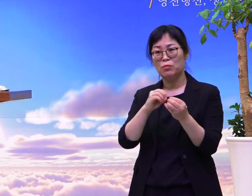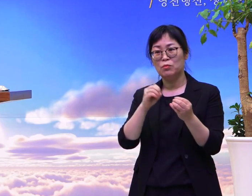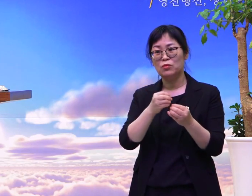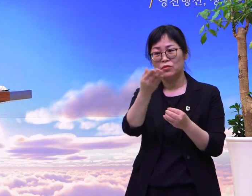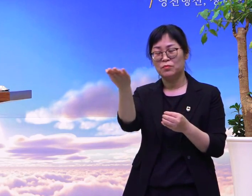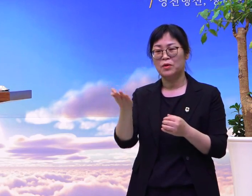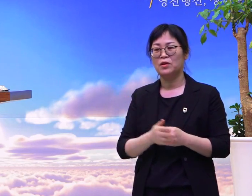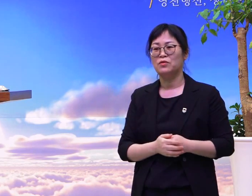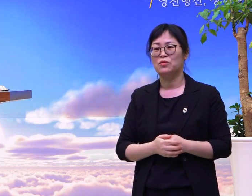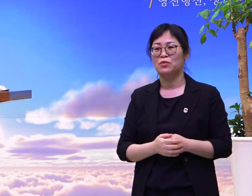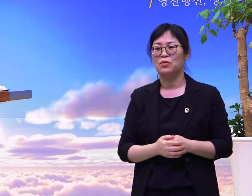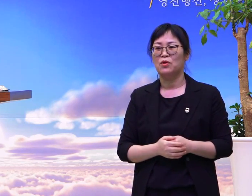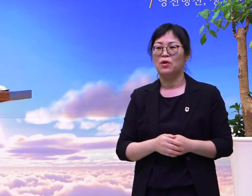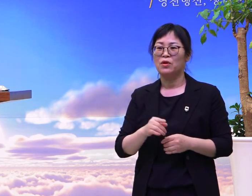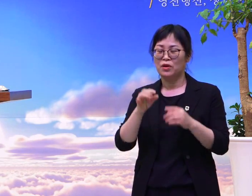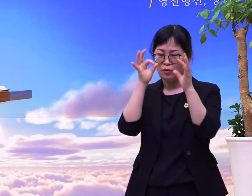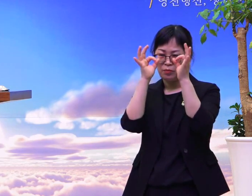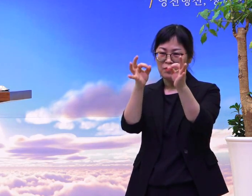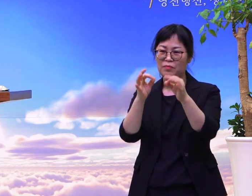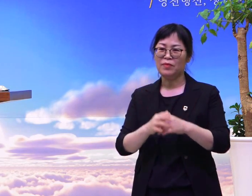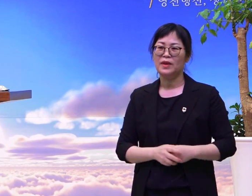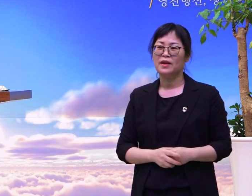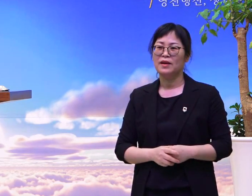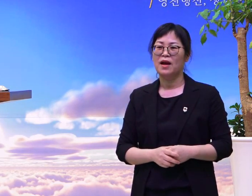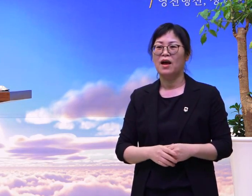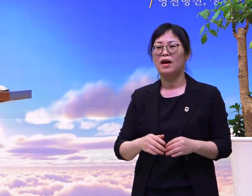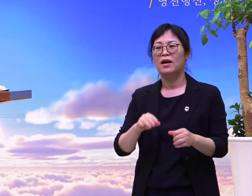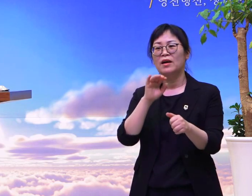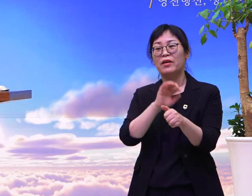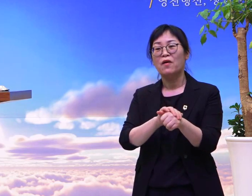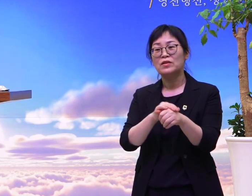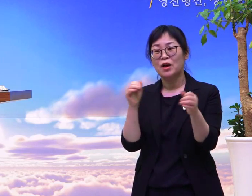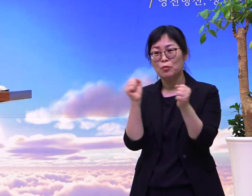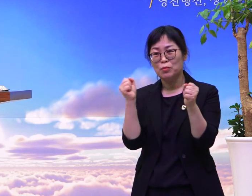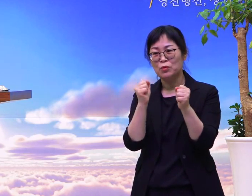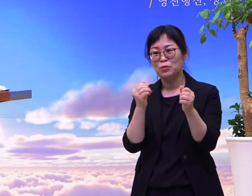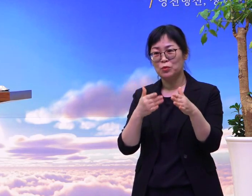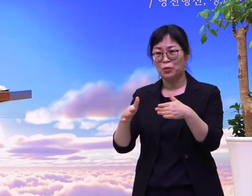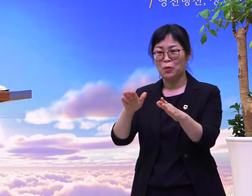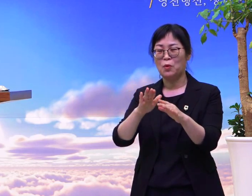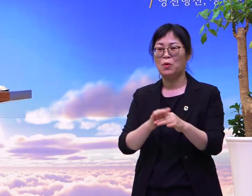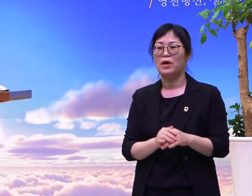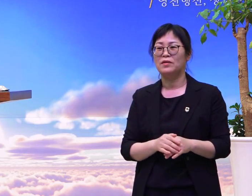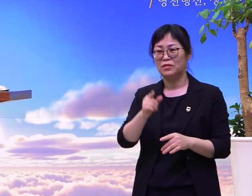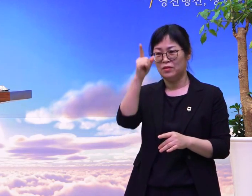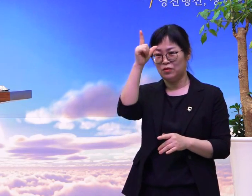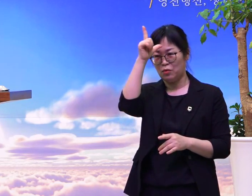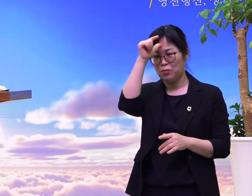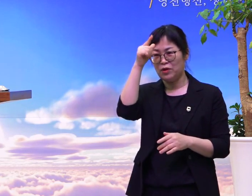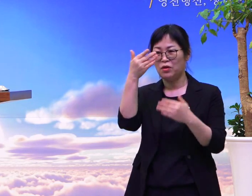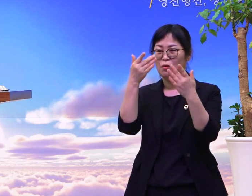텐데 눈에 들어오는 글귀가 있더라고요. 경상북도청에서 보낸 재난 관련